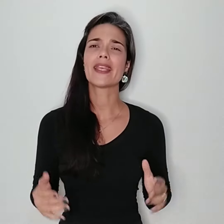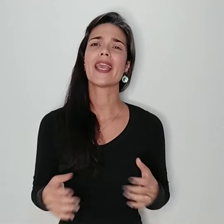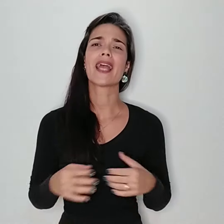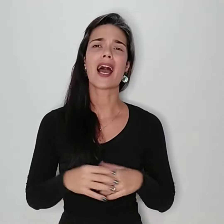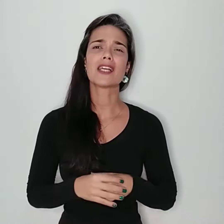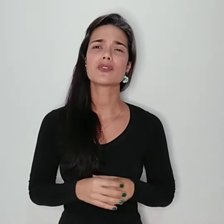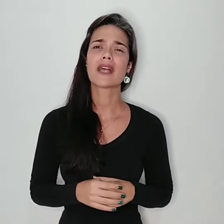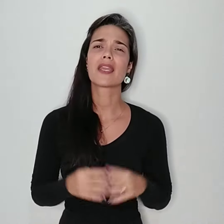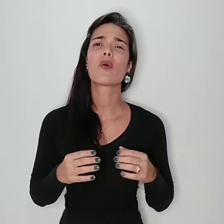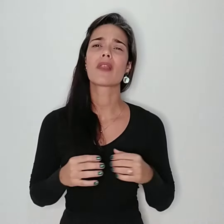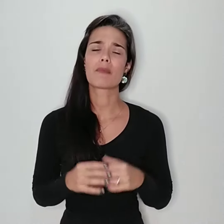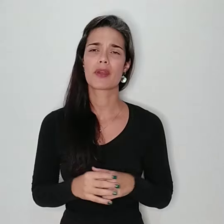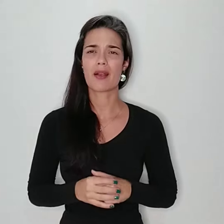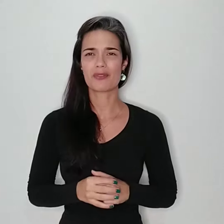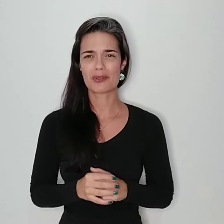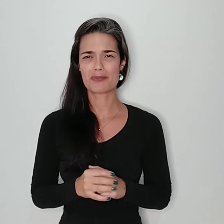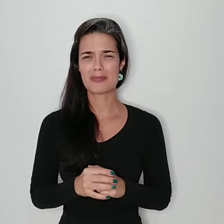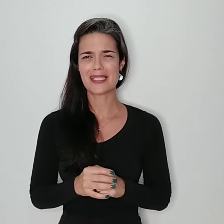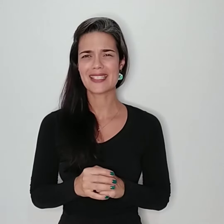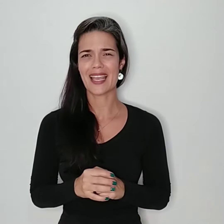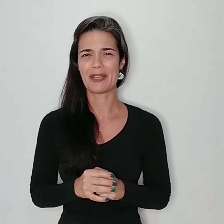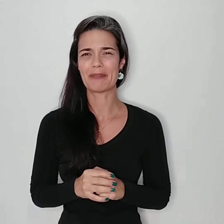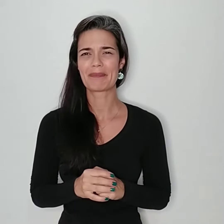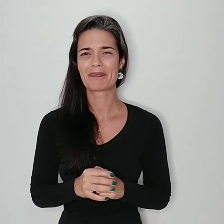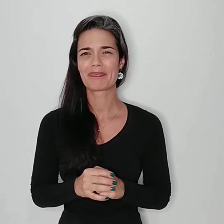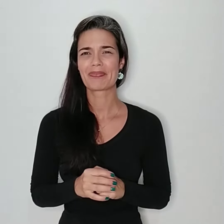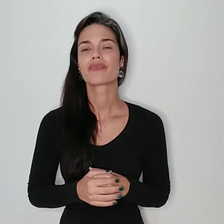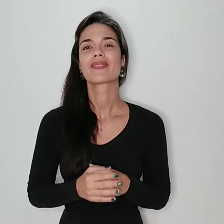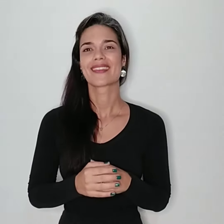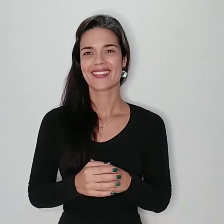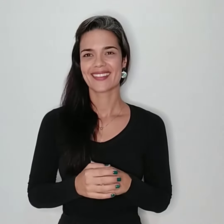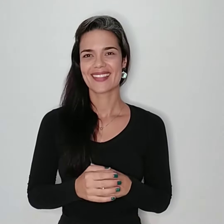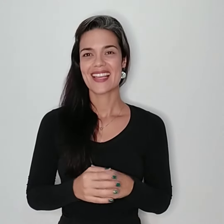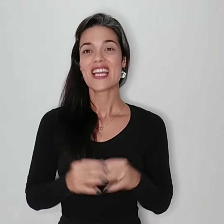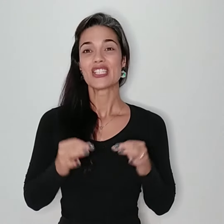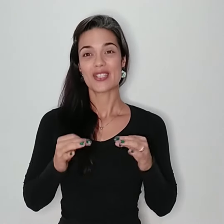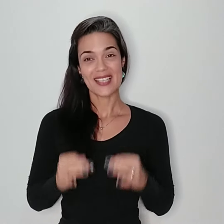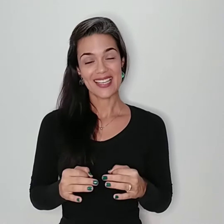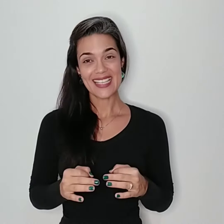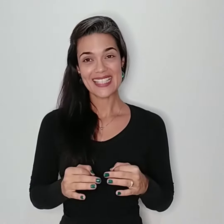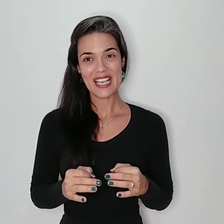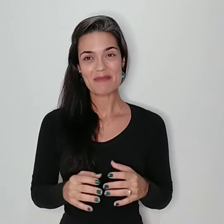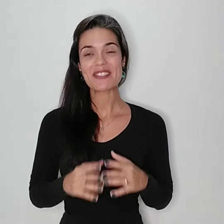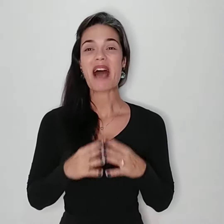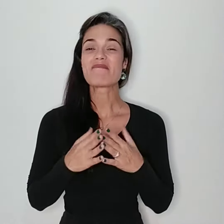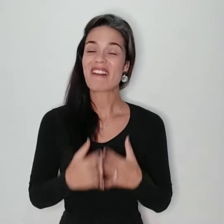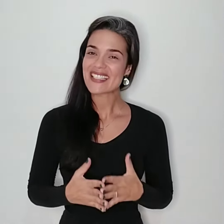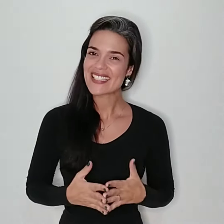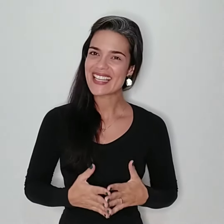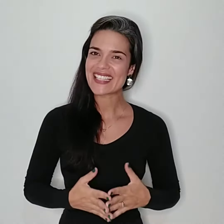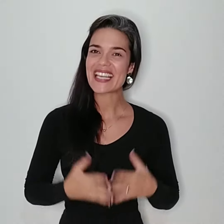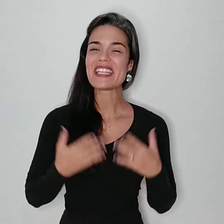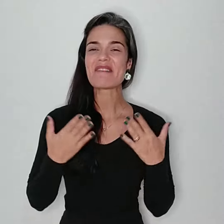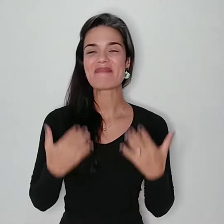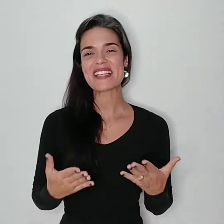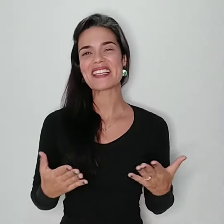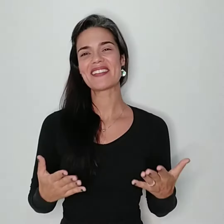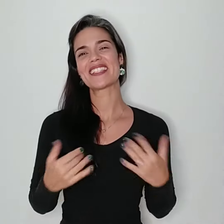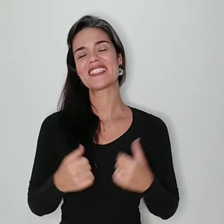queira ajudar e colaborar com o nosso Ministério. Nós agradecemos a paciência e a perseverança